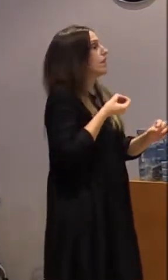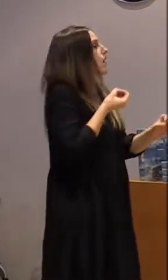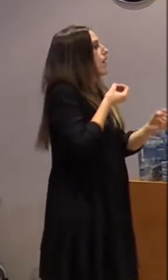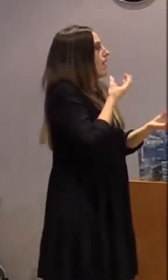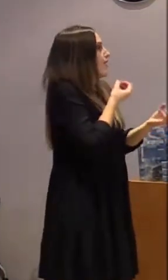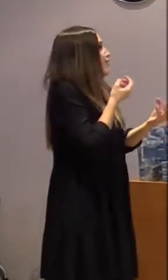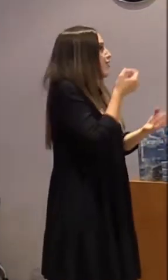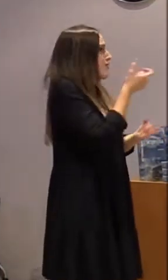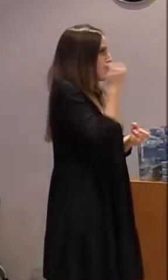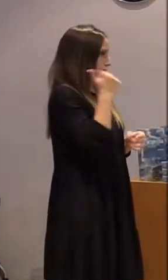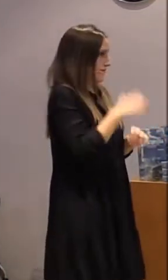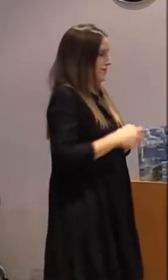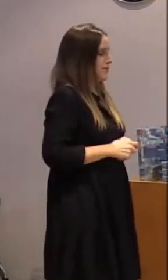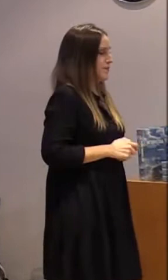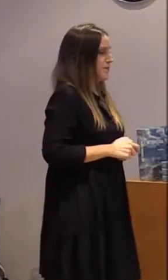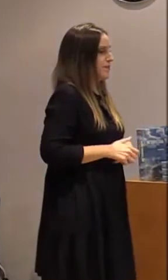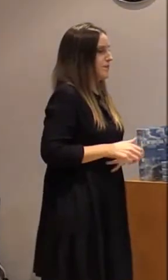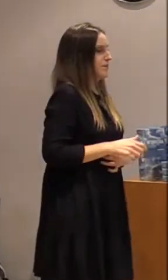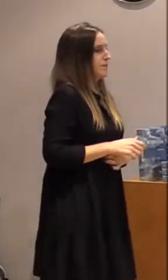hizo Constable.